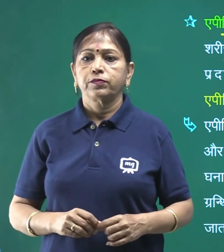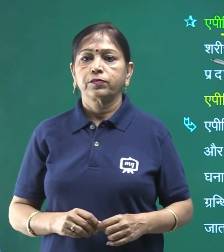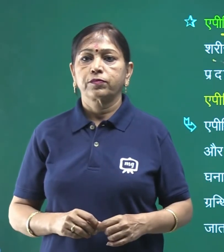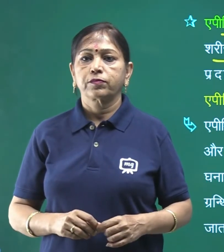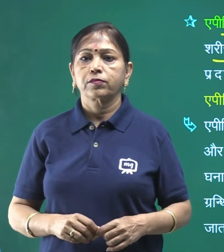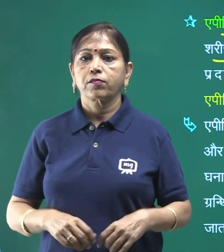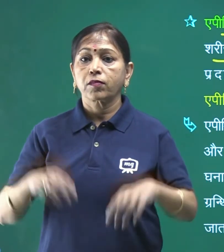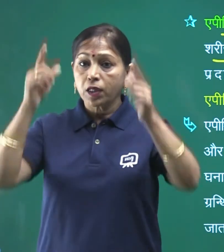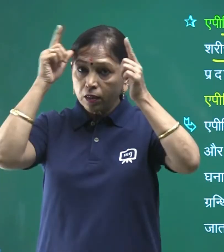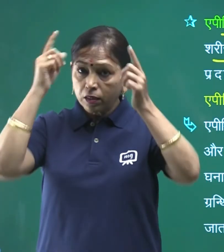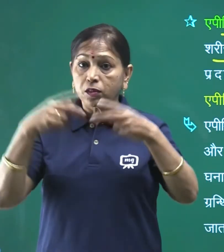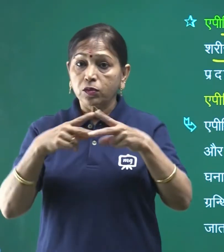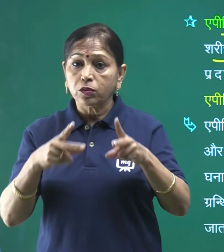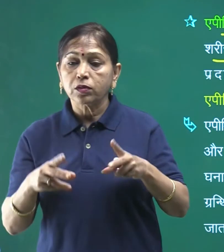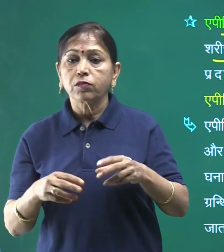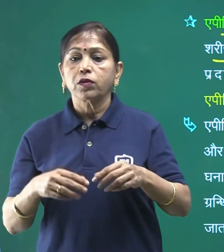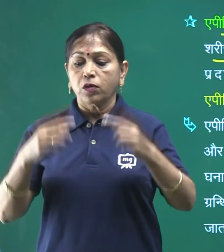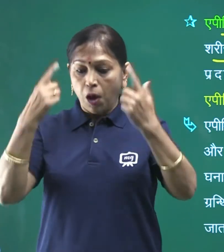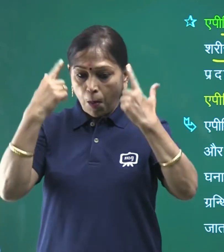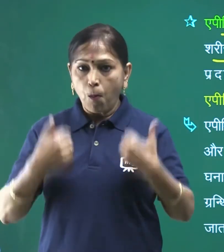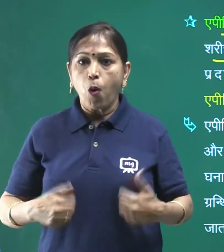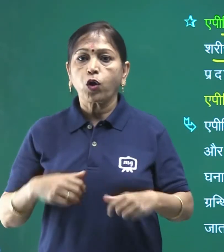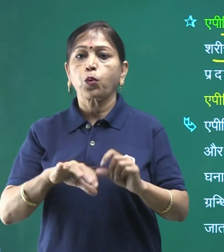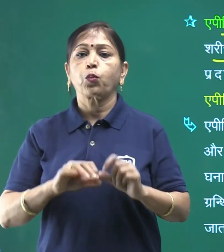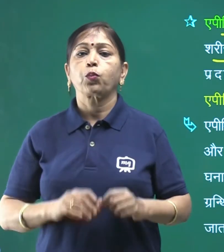जंतु के शरीर को